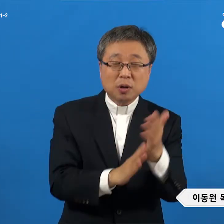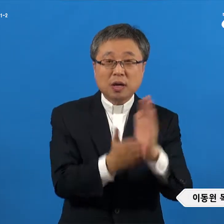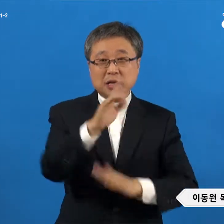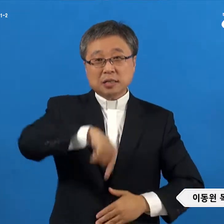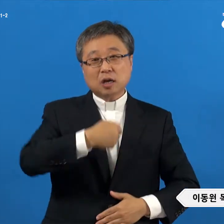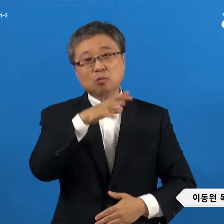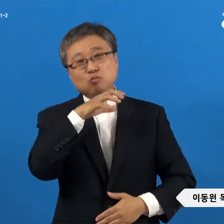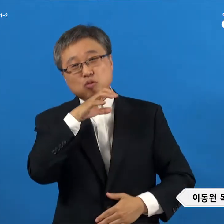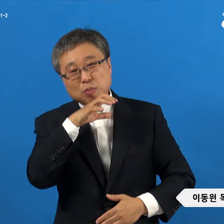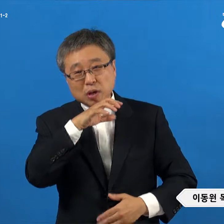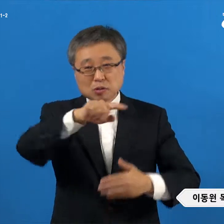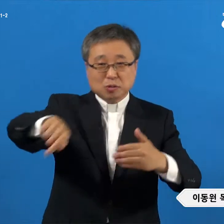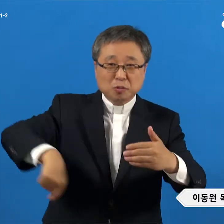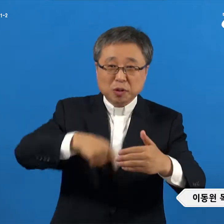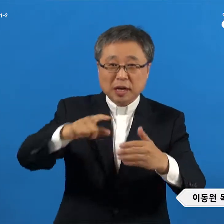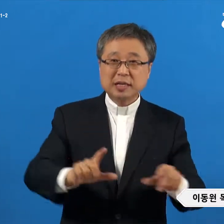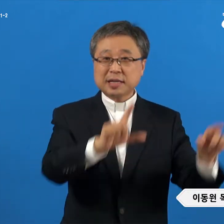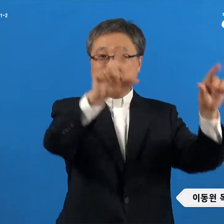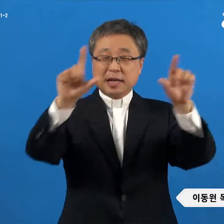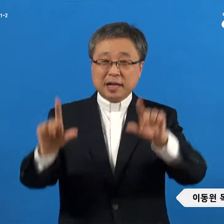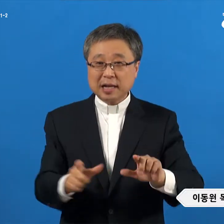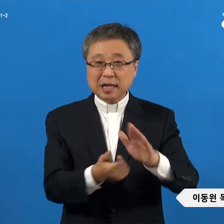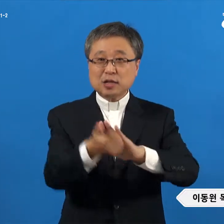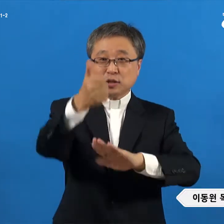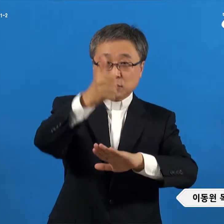살아가는 이런 성공도 일종의 중독입니다.